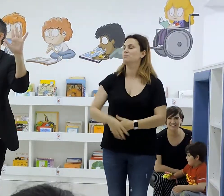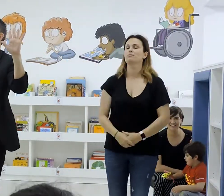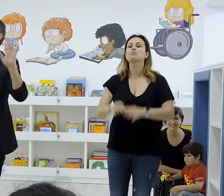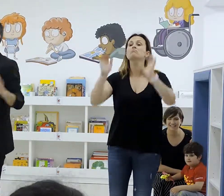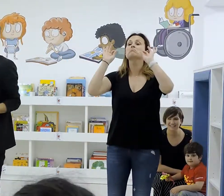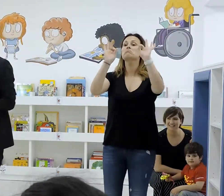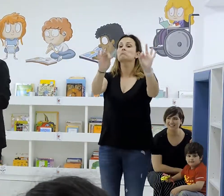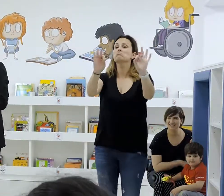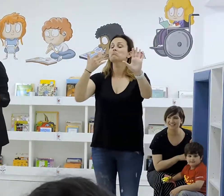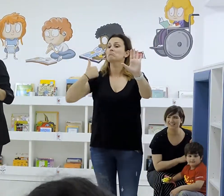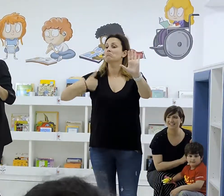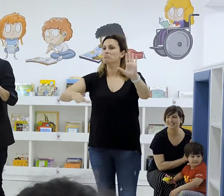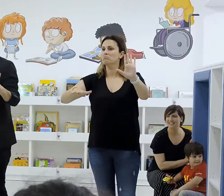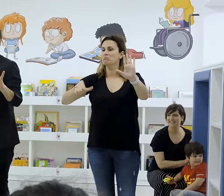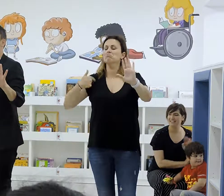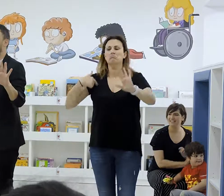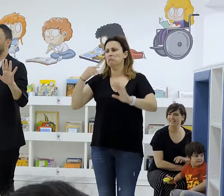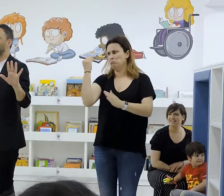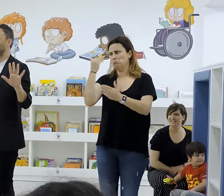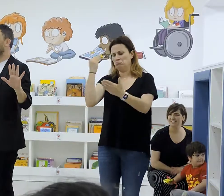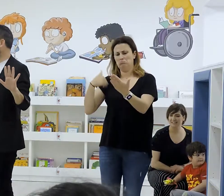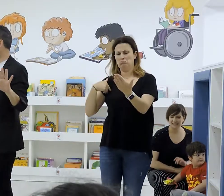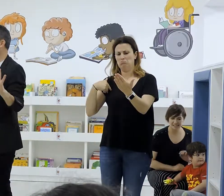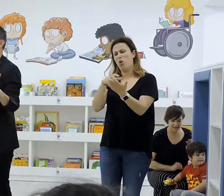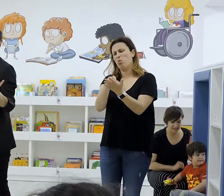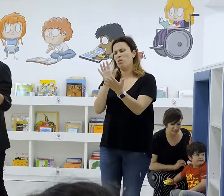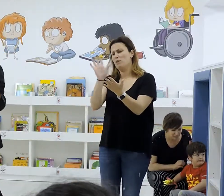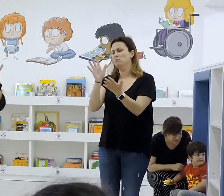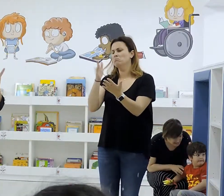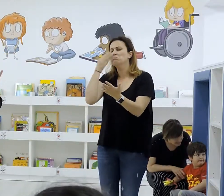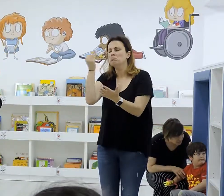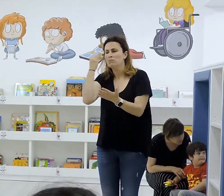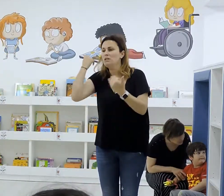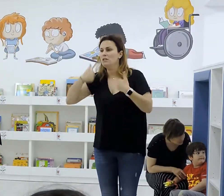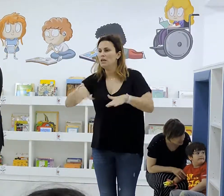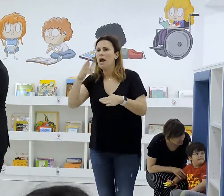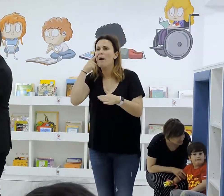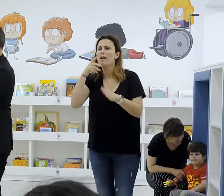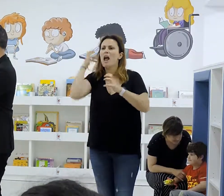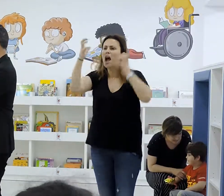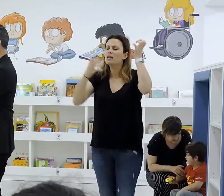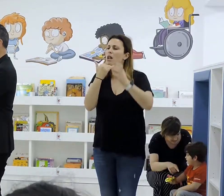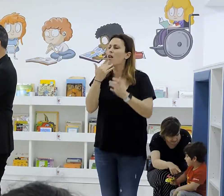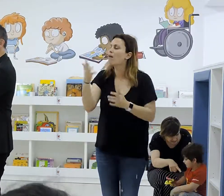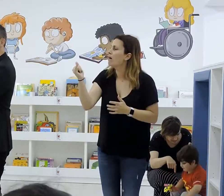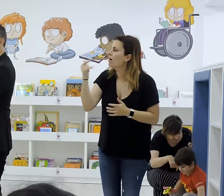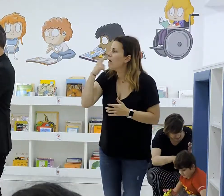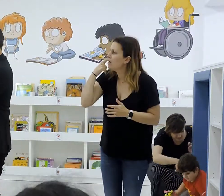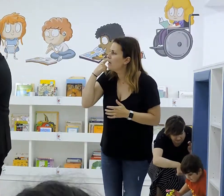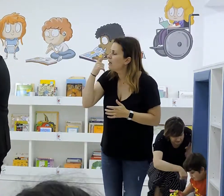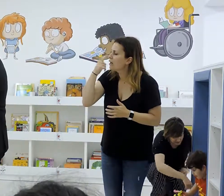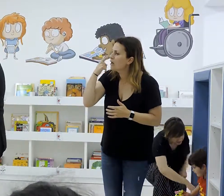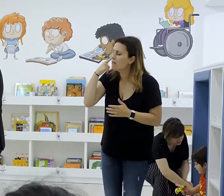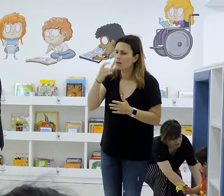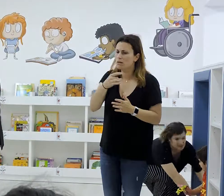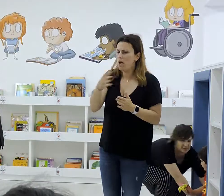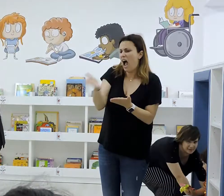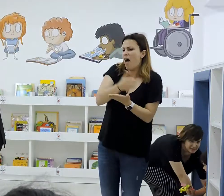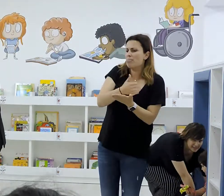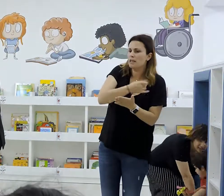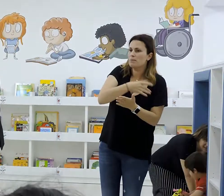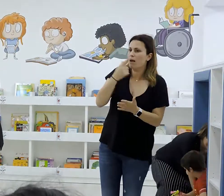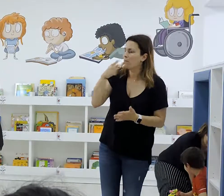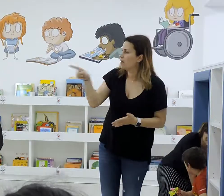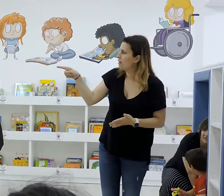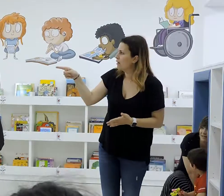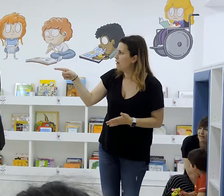está. Creo que ya está, no estoy seguro, pero vamos a ver si ha llegado algún animal aquí. Vamos a ver, está en blanco el libro. ¡Ah,